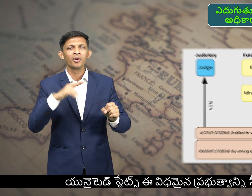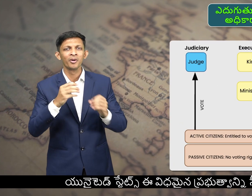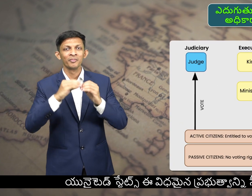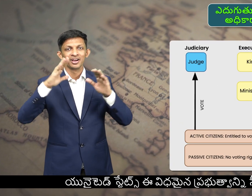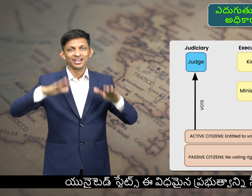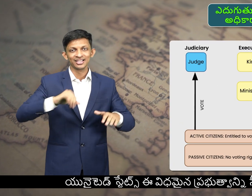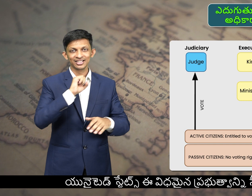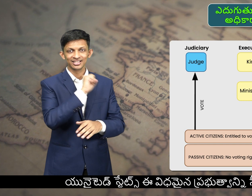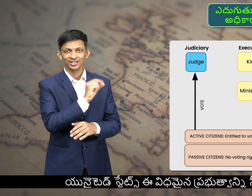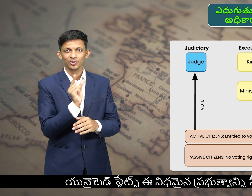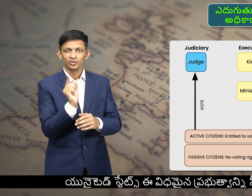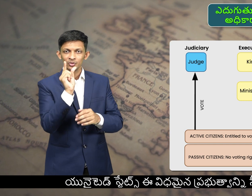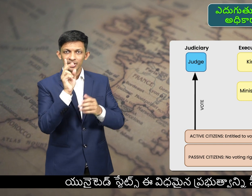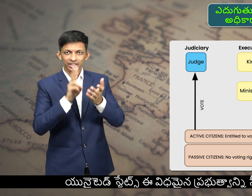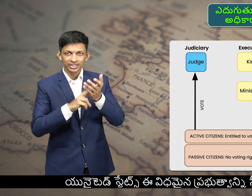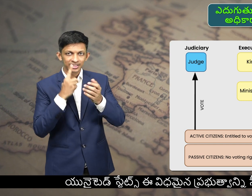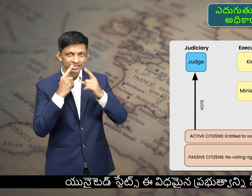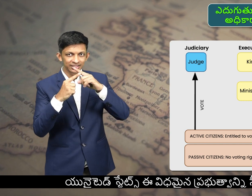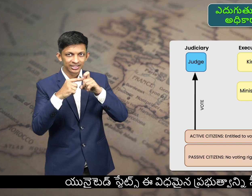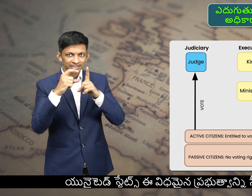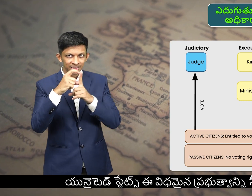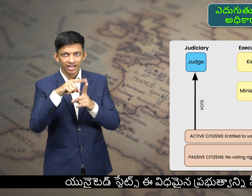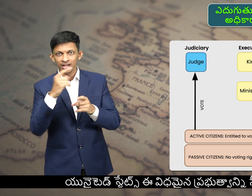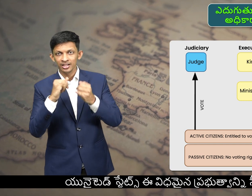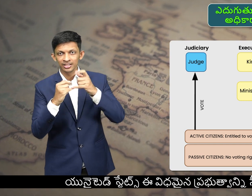యునైటెడ్ స్టేట్స్ ఈ విధమైన ప్రభుత్వాన్ని స్వీకరించింది.